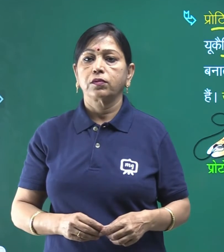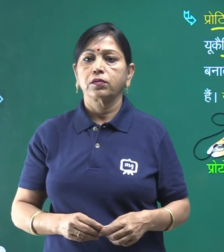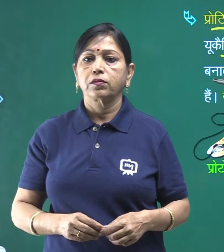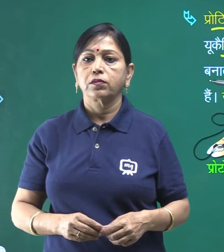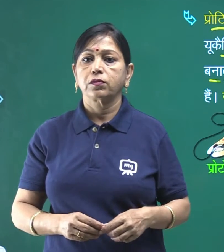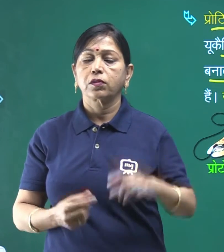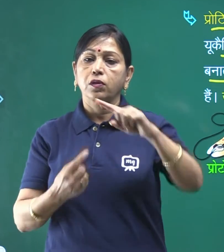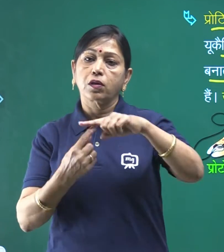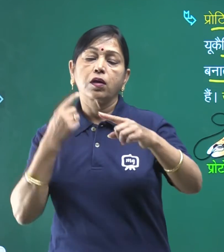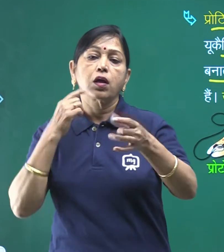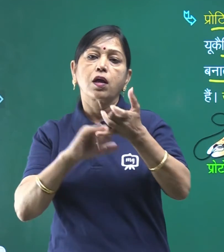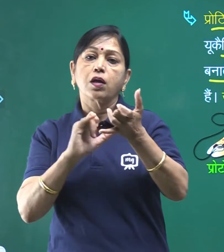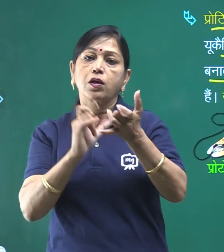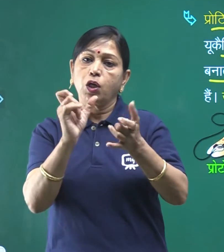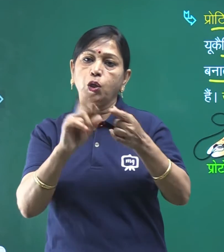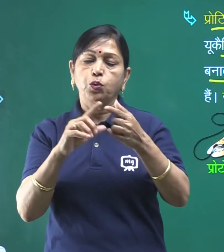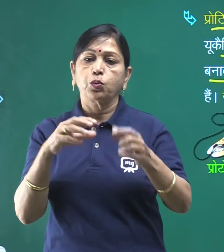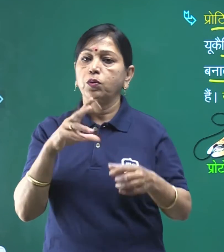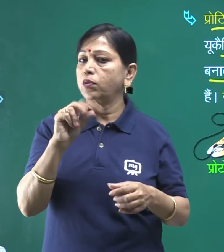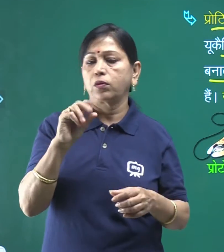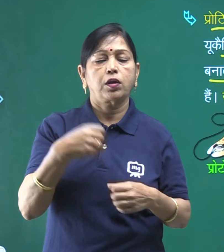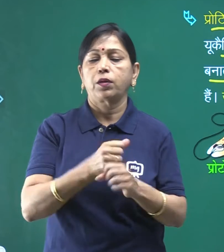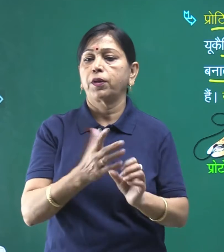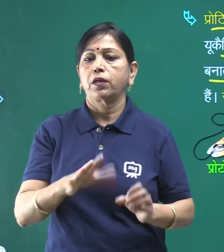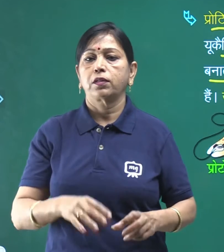उत्तक नहीं बनाते हैं,